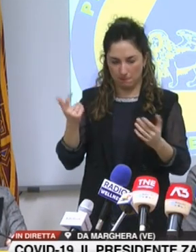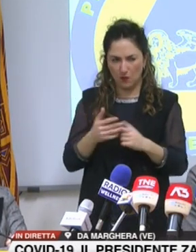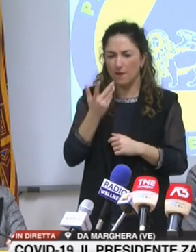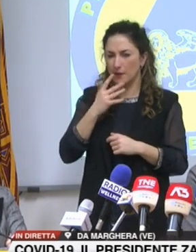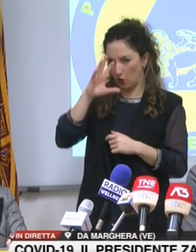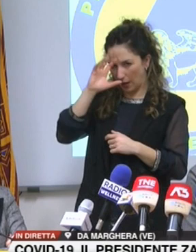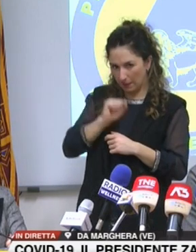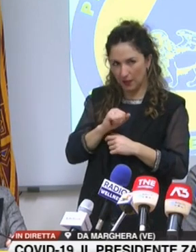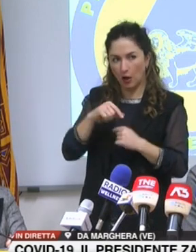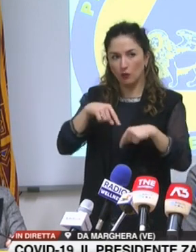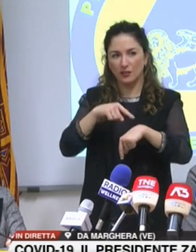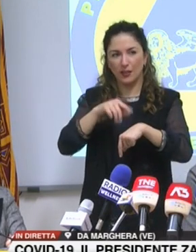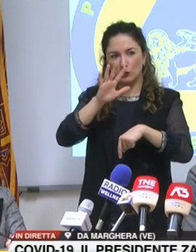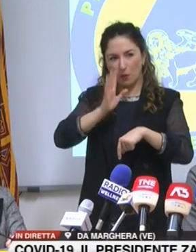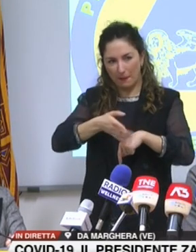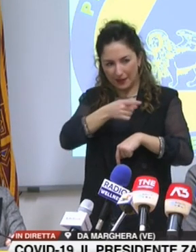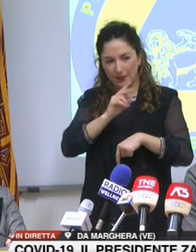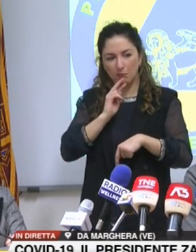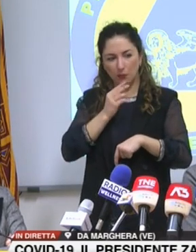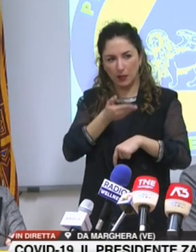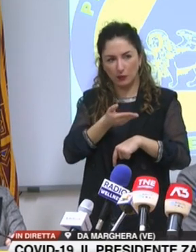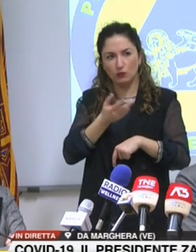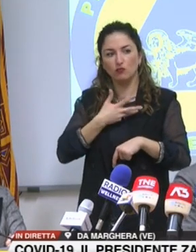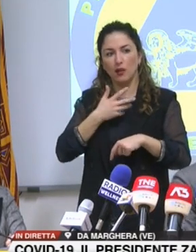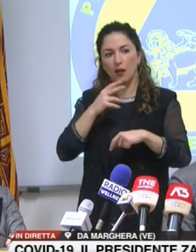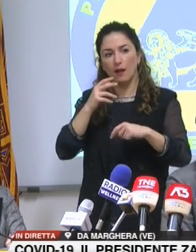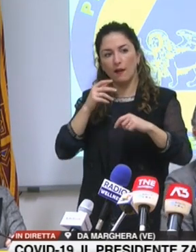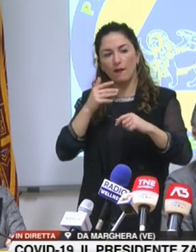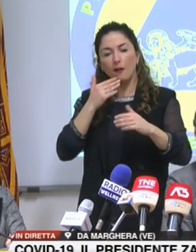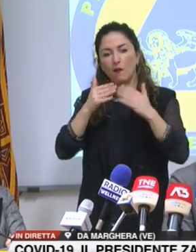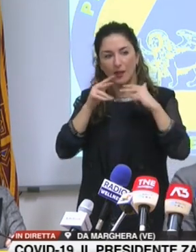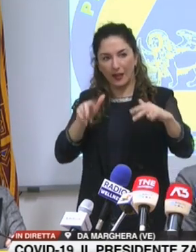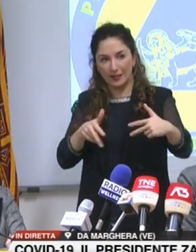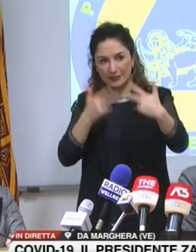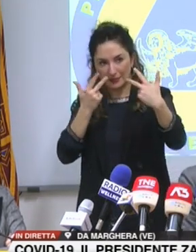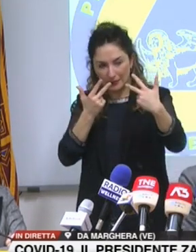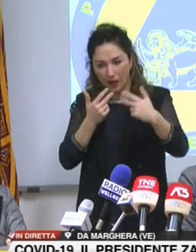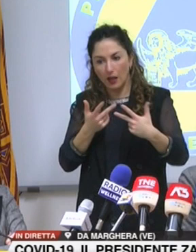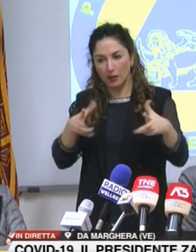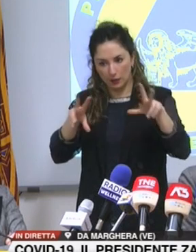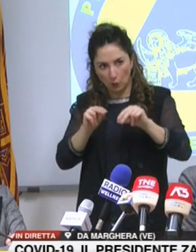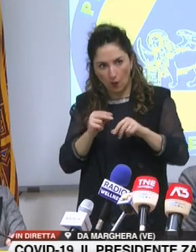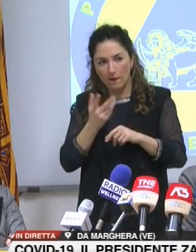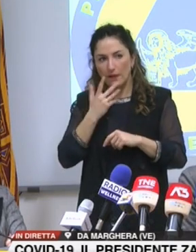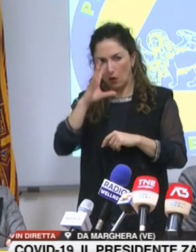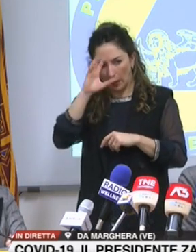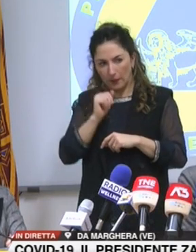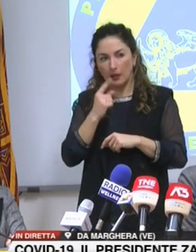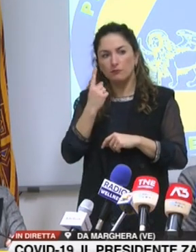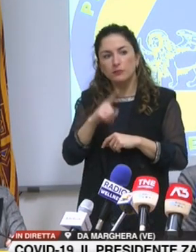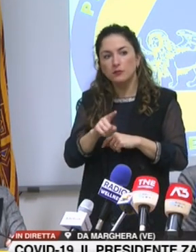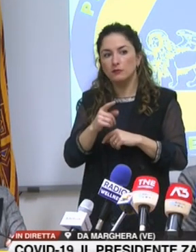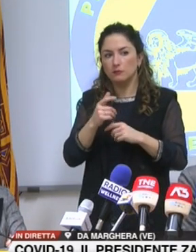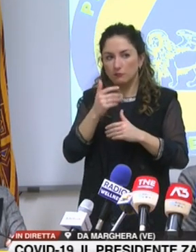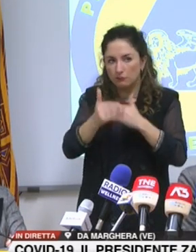se questa, siccome oggi alle 5:30 avrete la nuova videoconferenza, volevo capire se questa richiesta è passata e